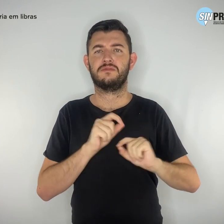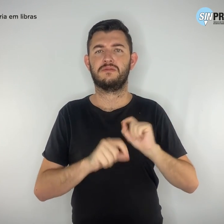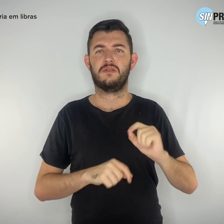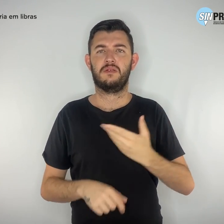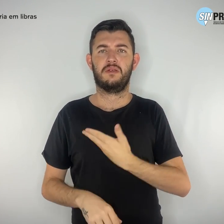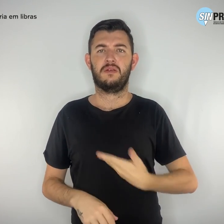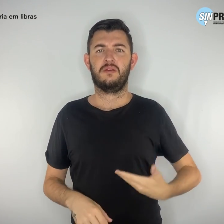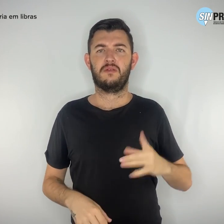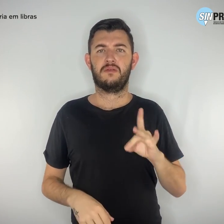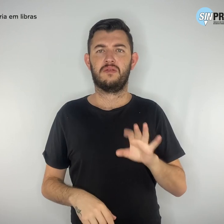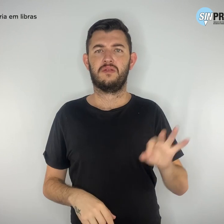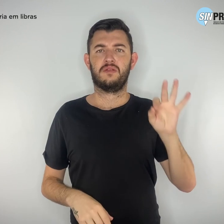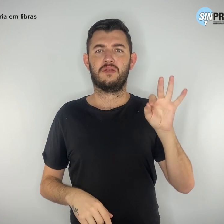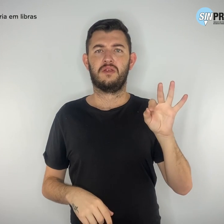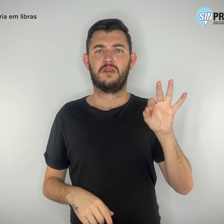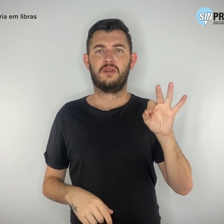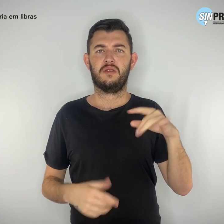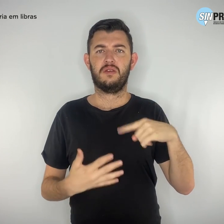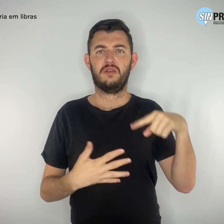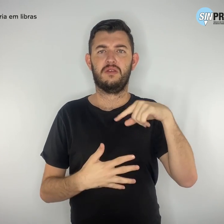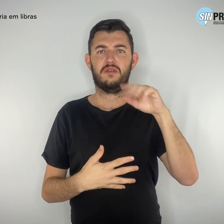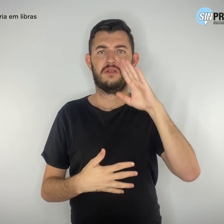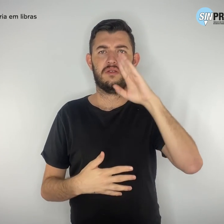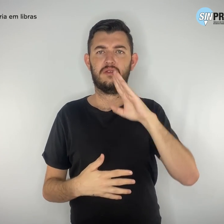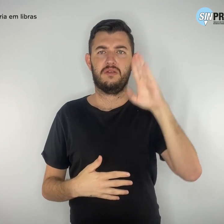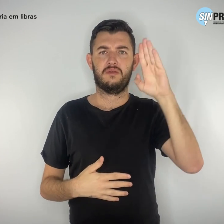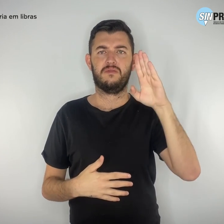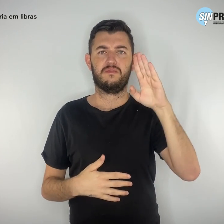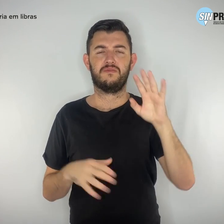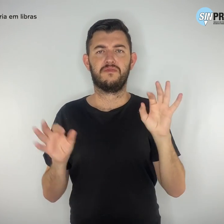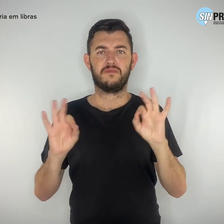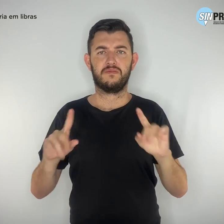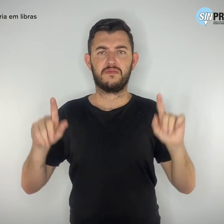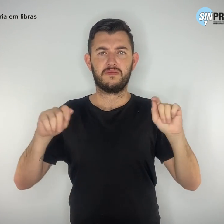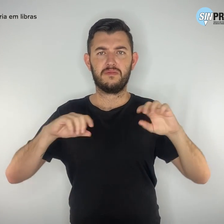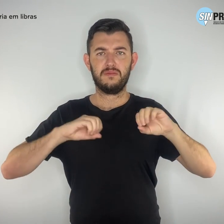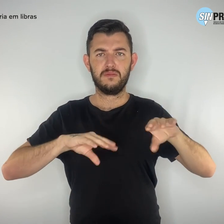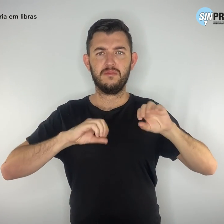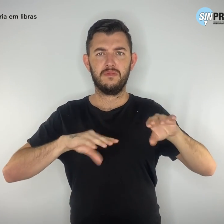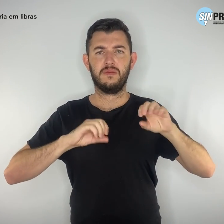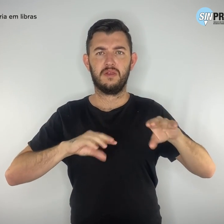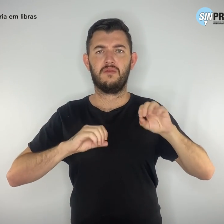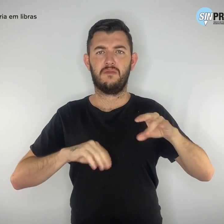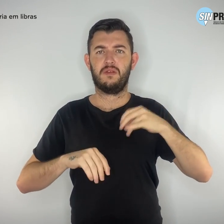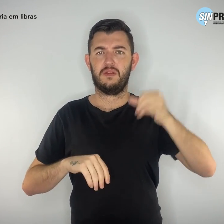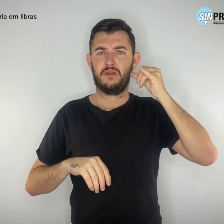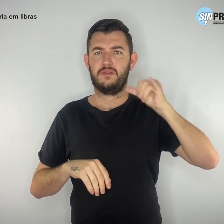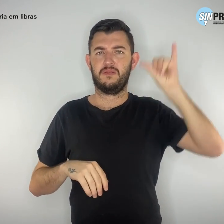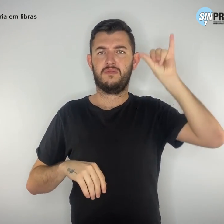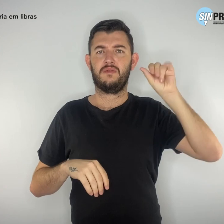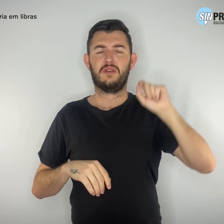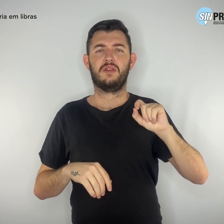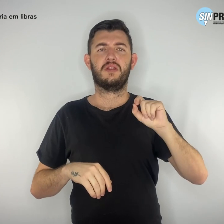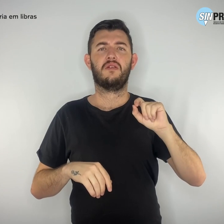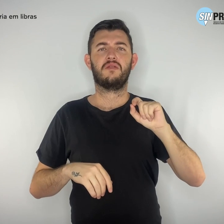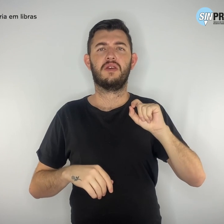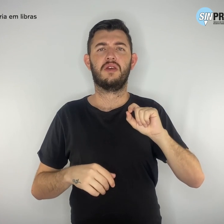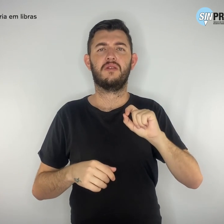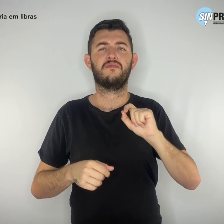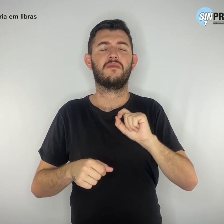que não prioriza a educação antirracista e inclusiva, mesmo tendo um dispositivo